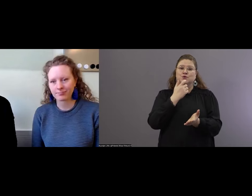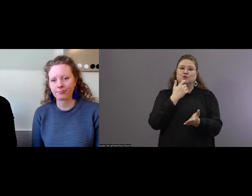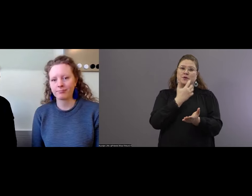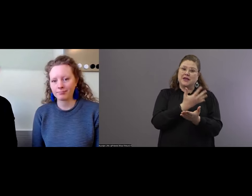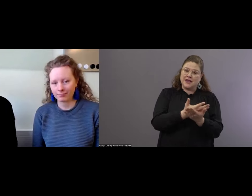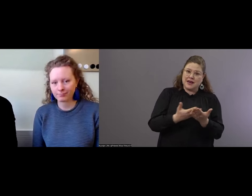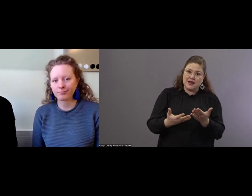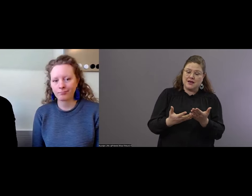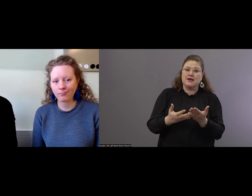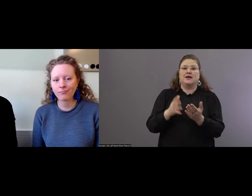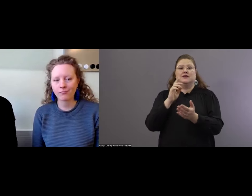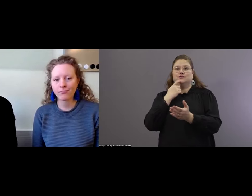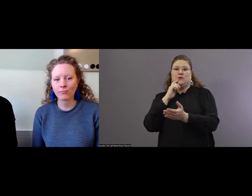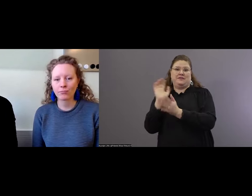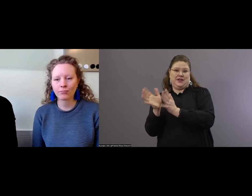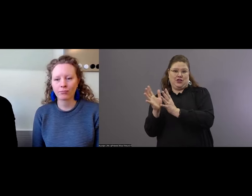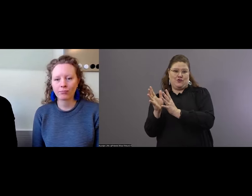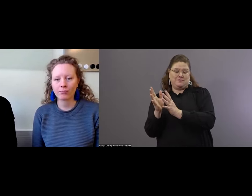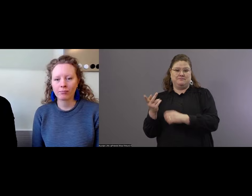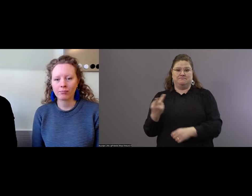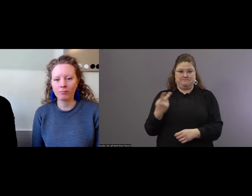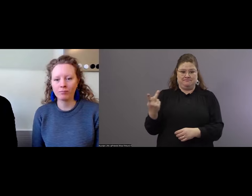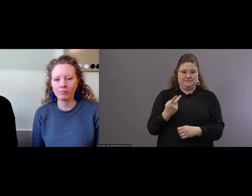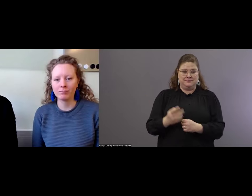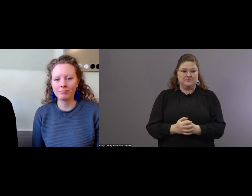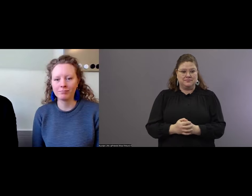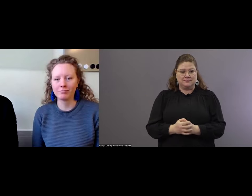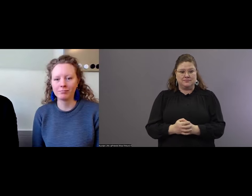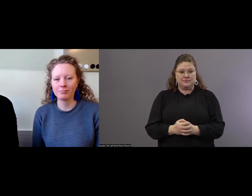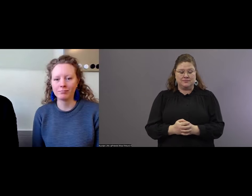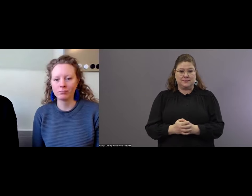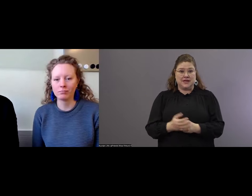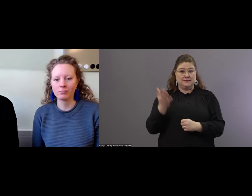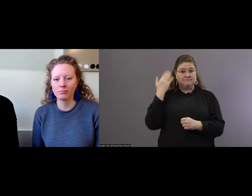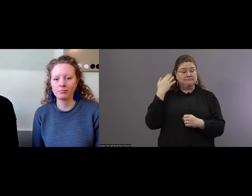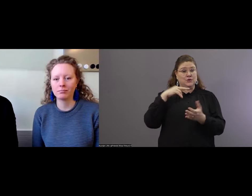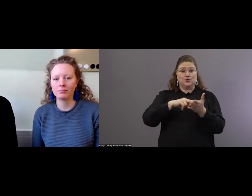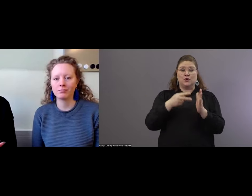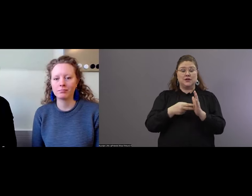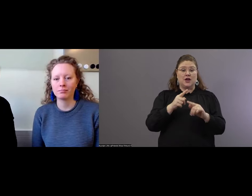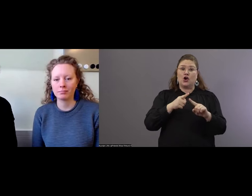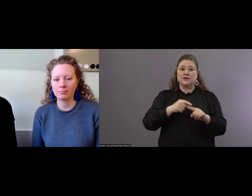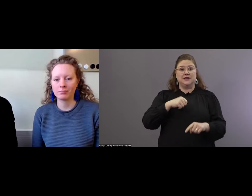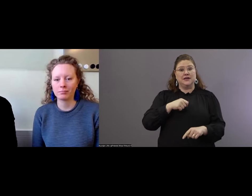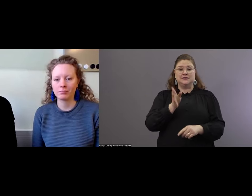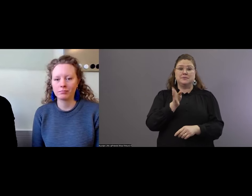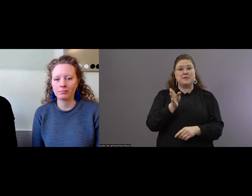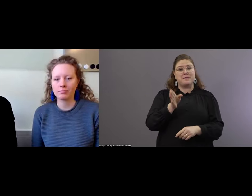ja suomalaisella viittomakielellä. Eli tarkoituksena oli, että minä olisin puhunut ruotsia ja